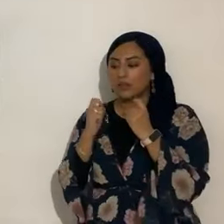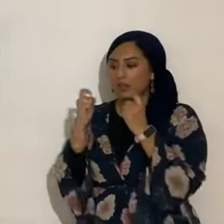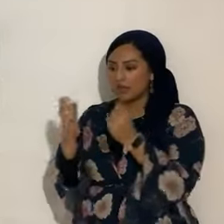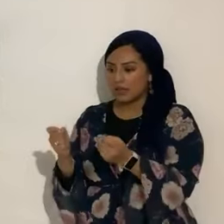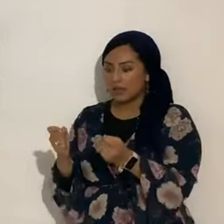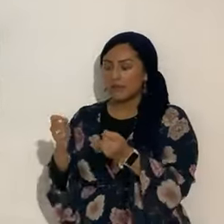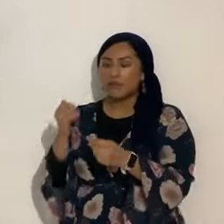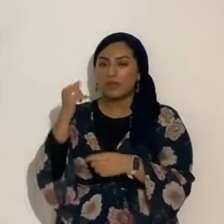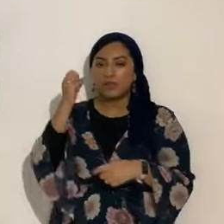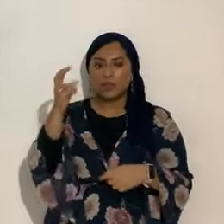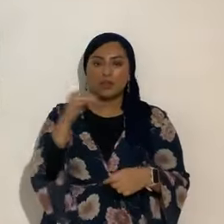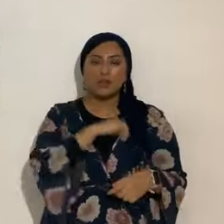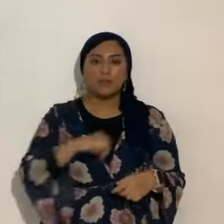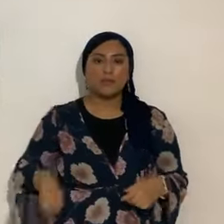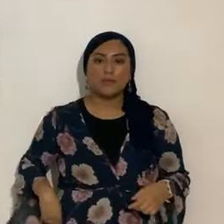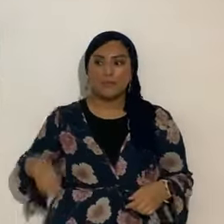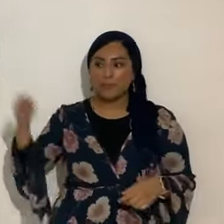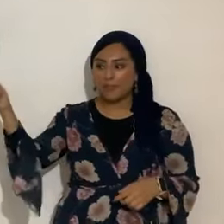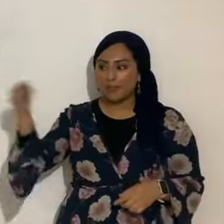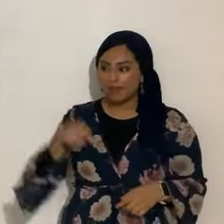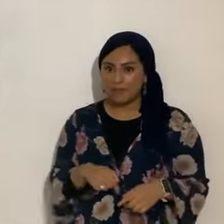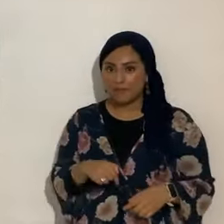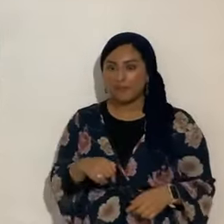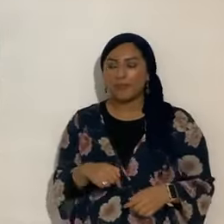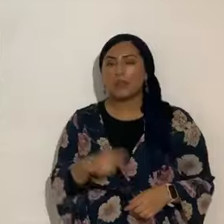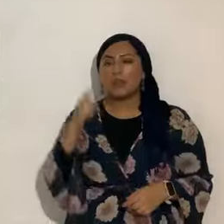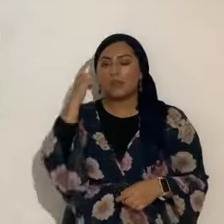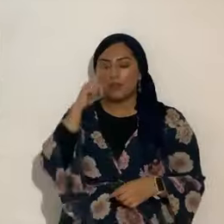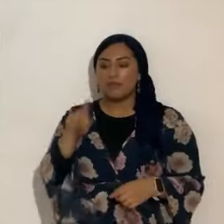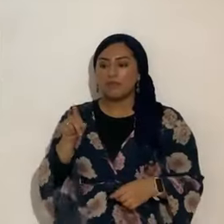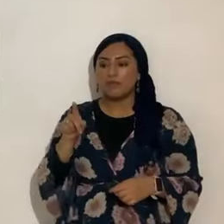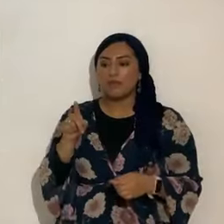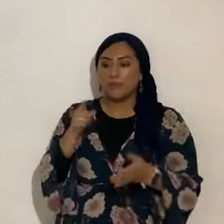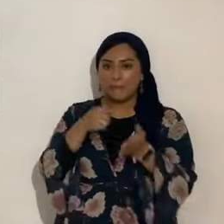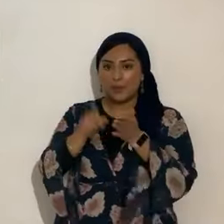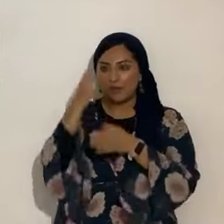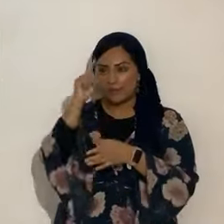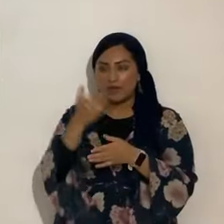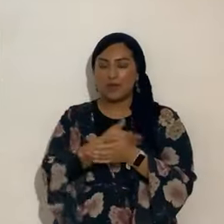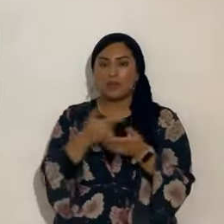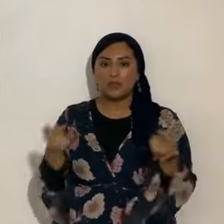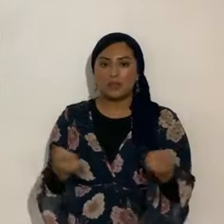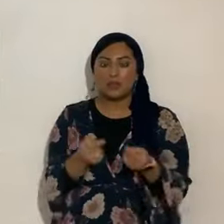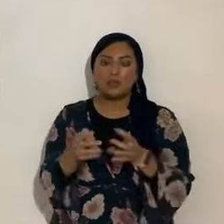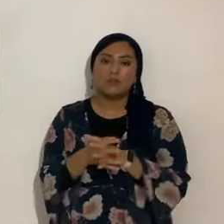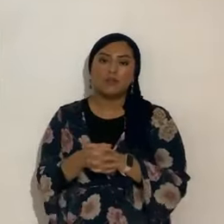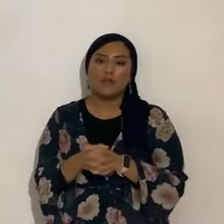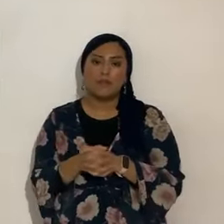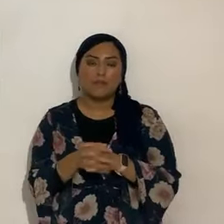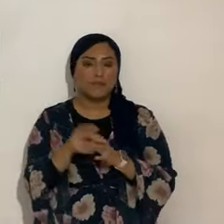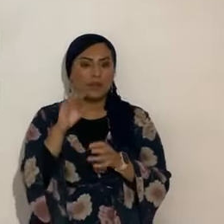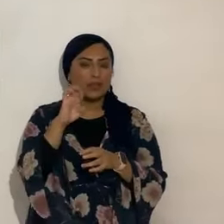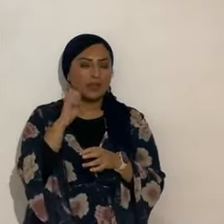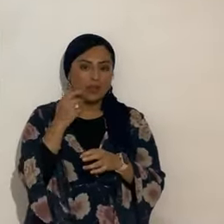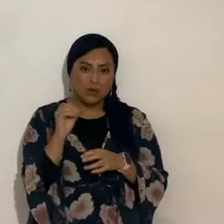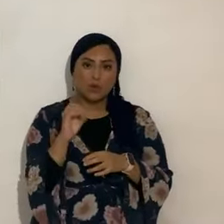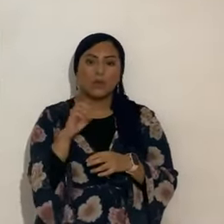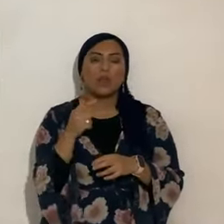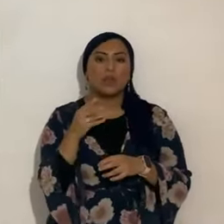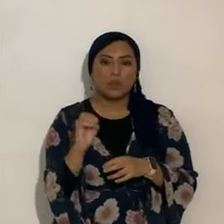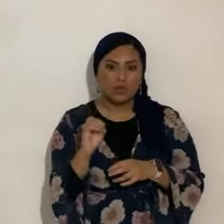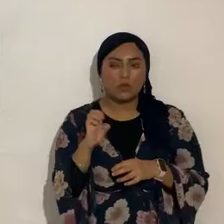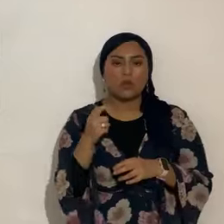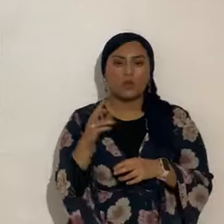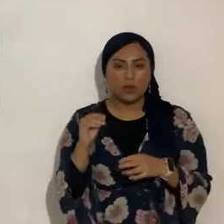que viniera Yahshua Mashiach, él mismo encarnado, para pagar por nuestros pecados? El ego, el ego, el